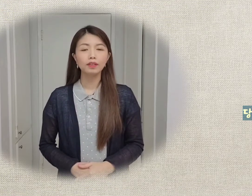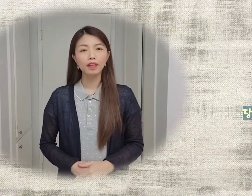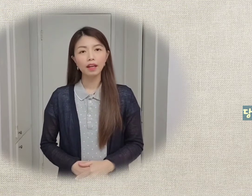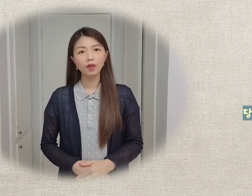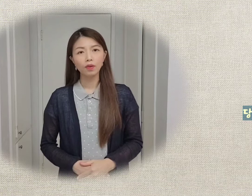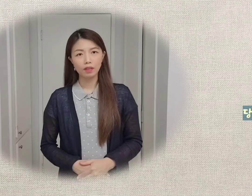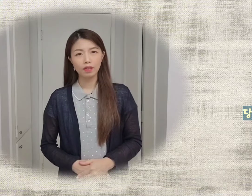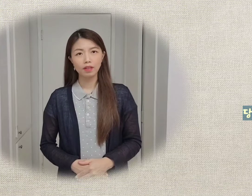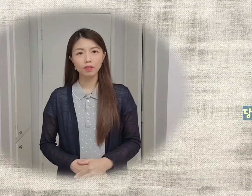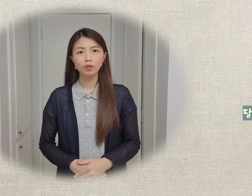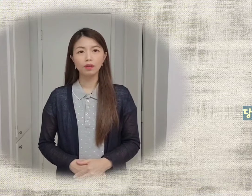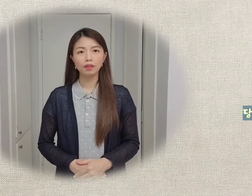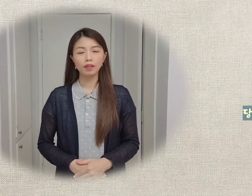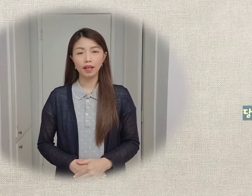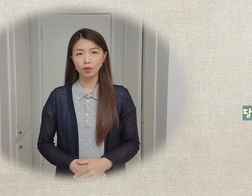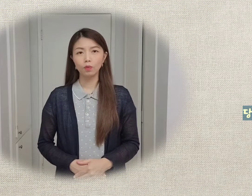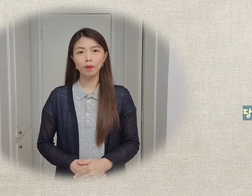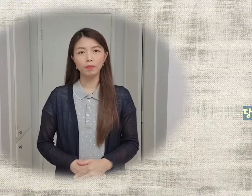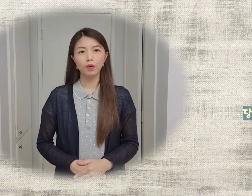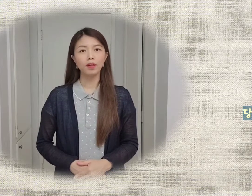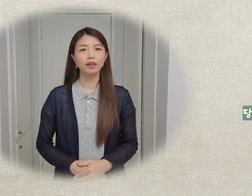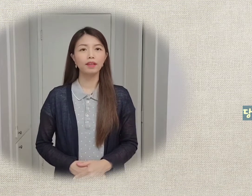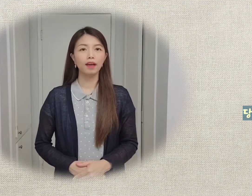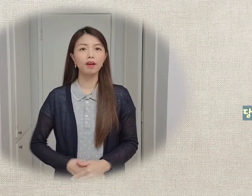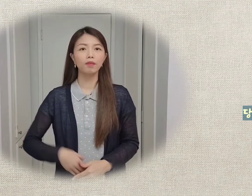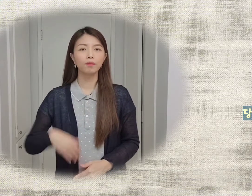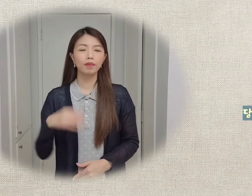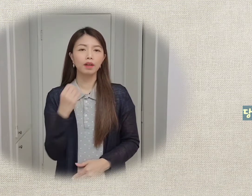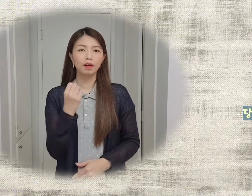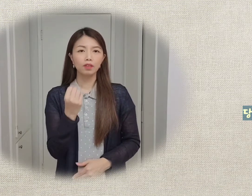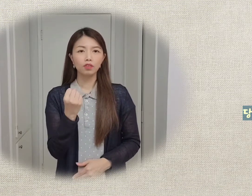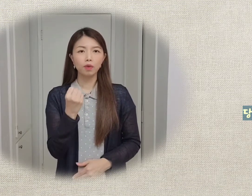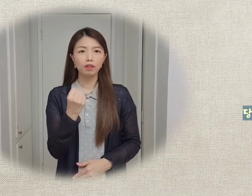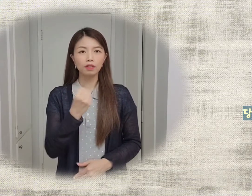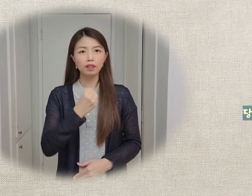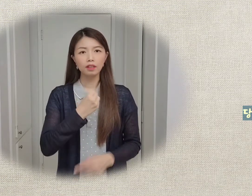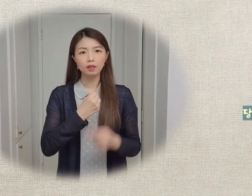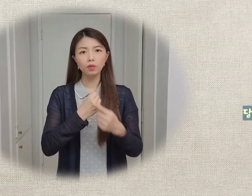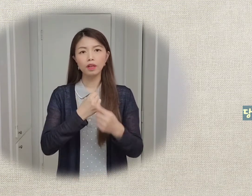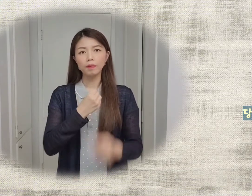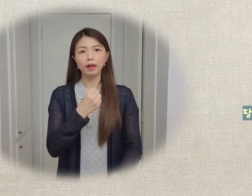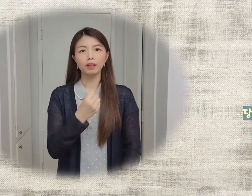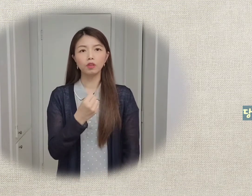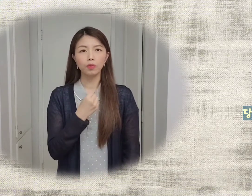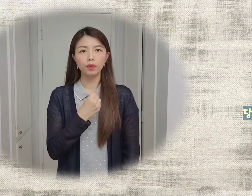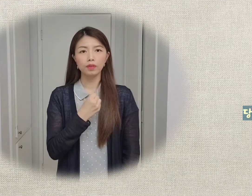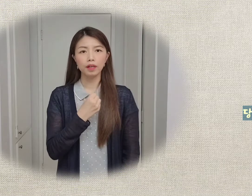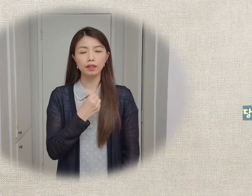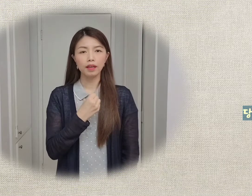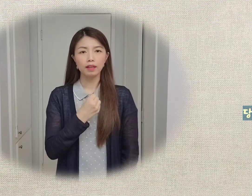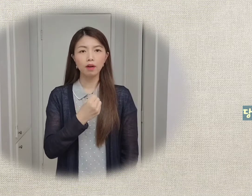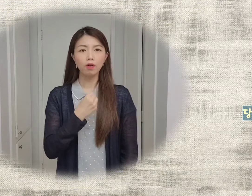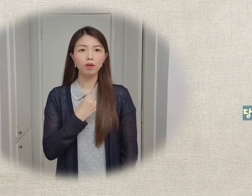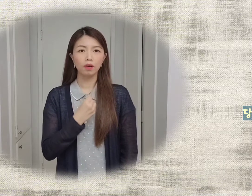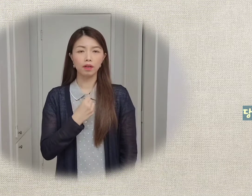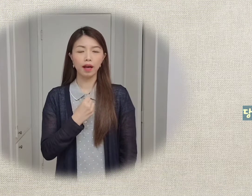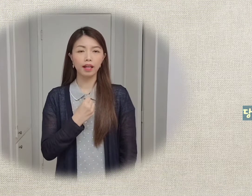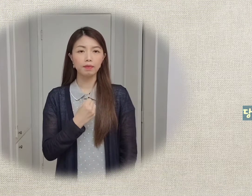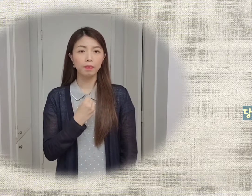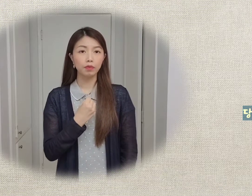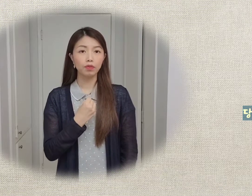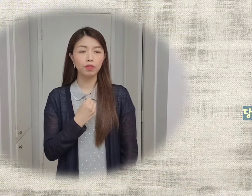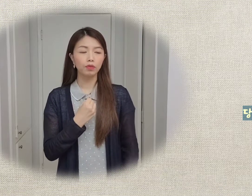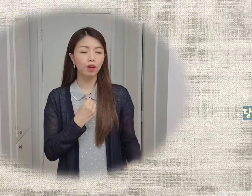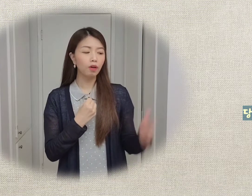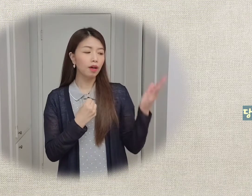은혜였소. 은혜라고 한 뜻의 수어는 계속 반복이 될 텐데요. 주먹을 손등이 바깥으로 모인 상태에서 이렇게